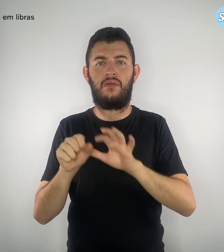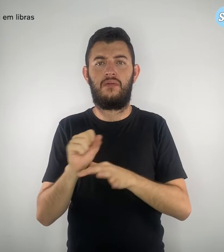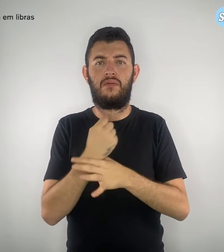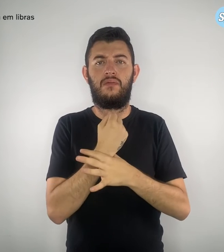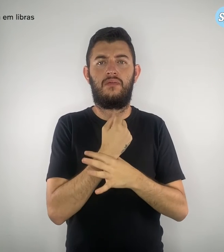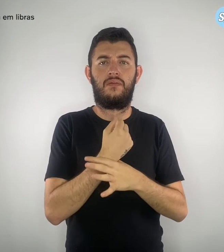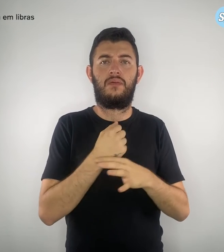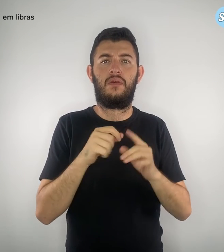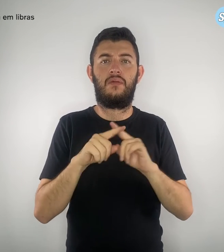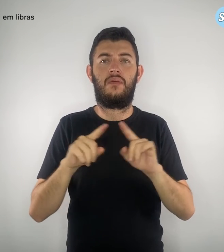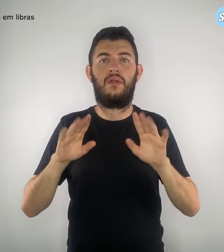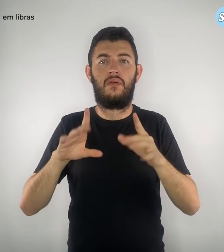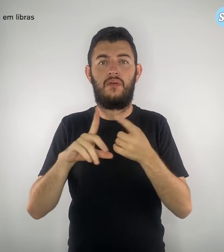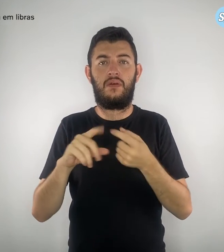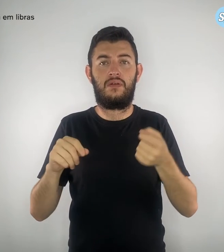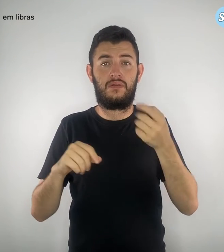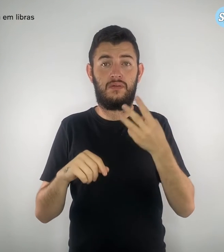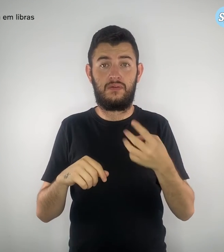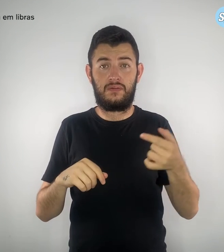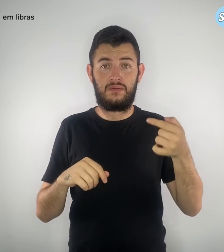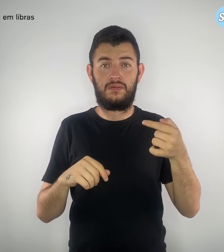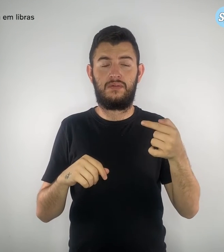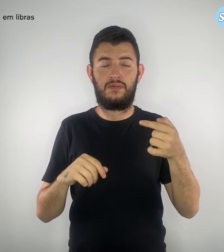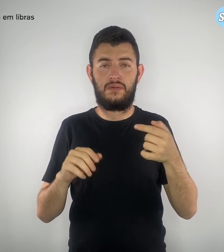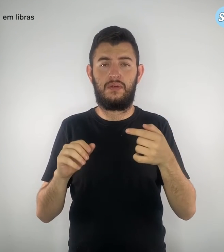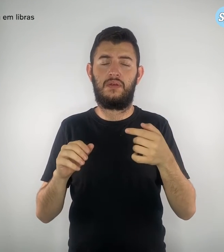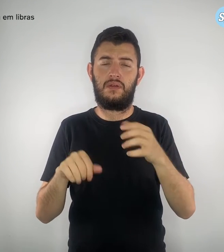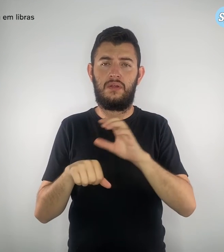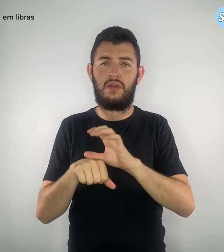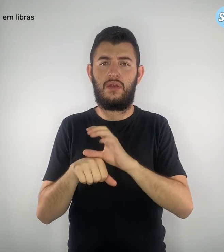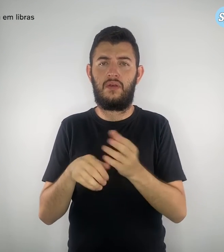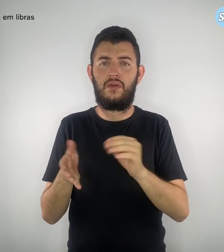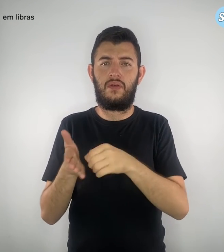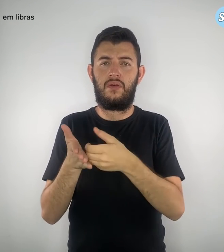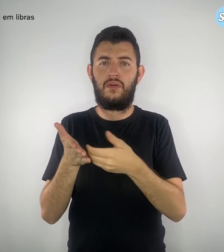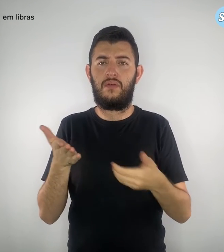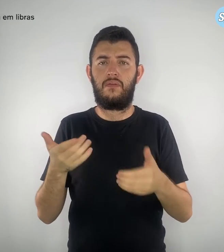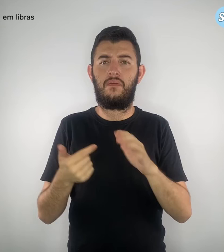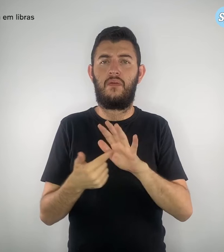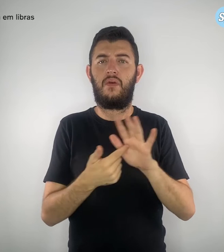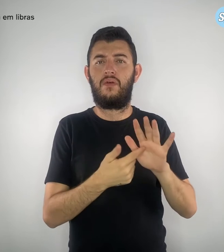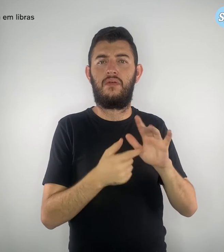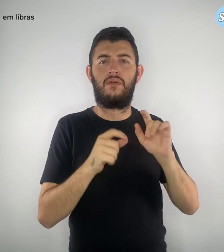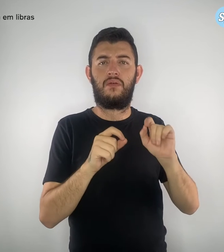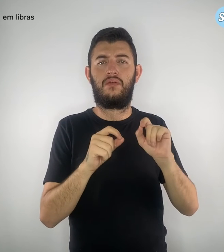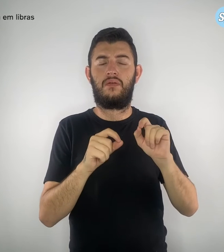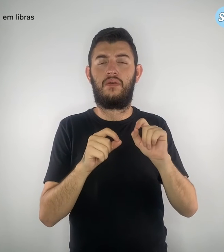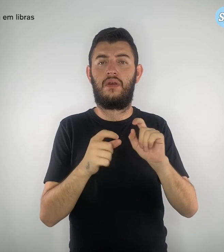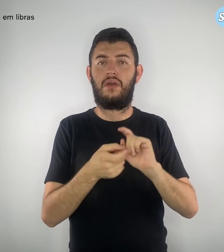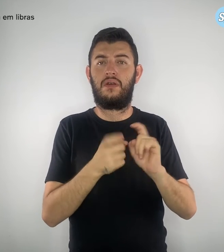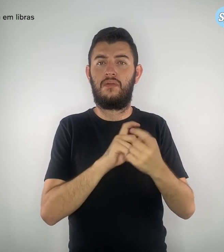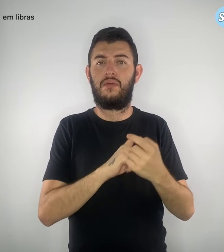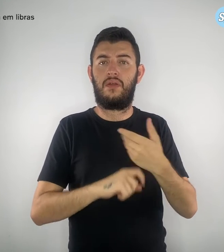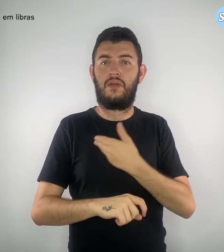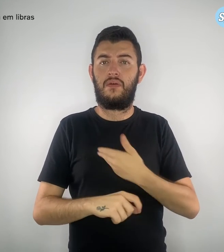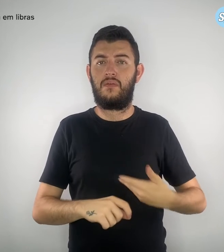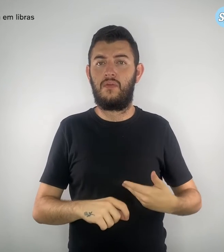artigo 37 define o que é a administração pública direta e indireta de qualquer